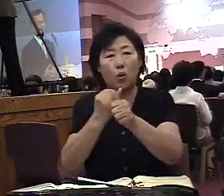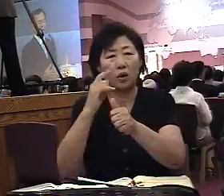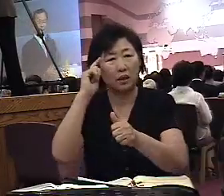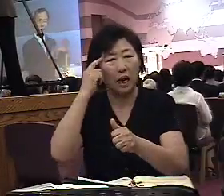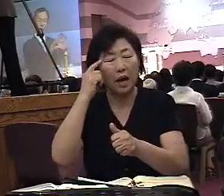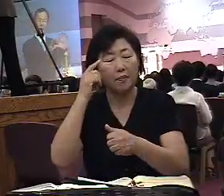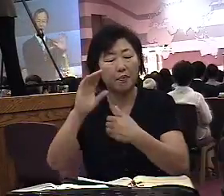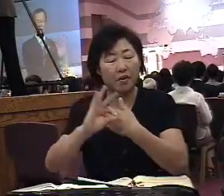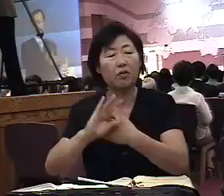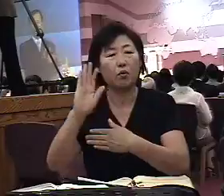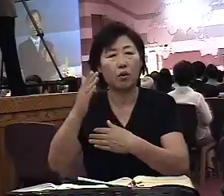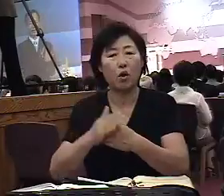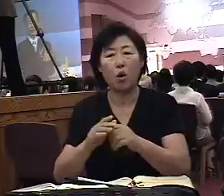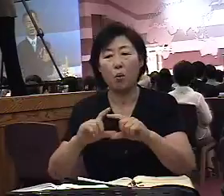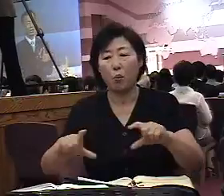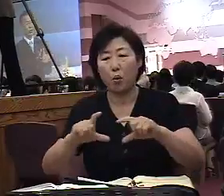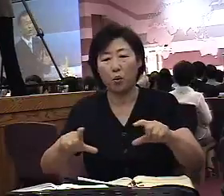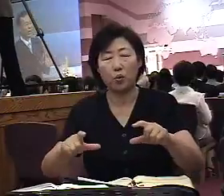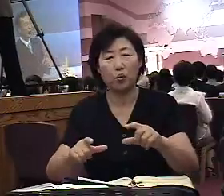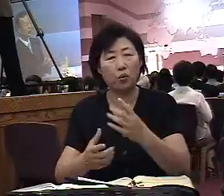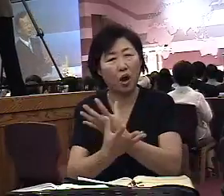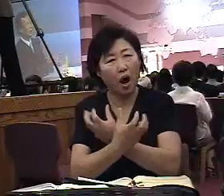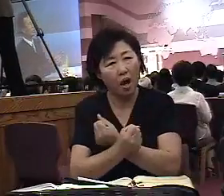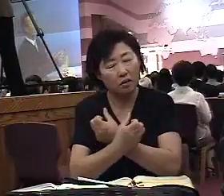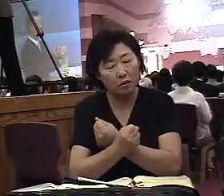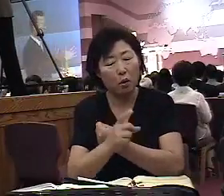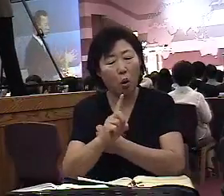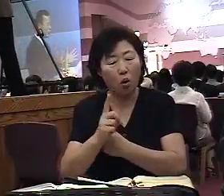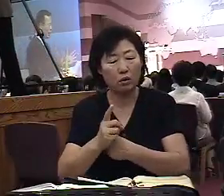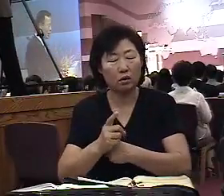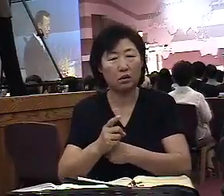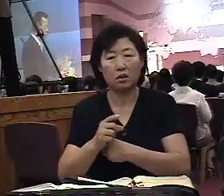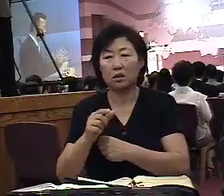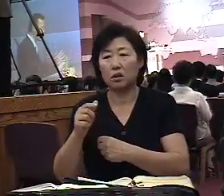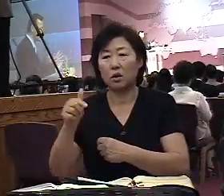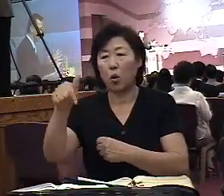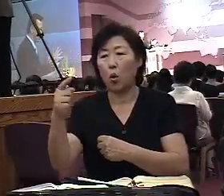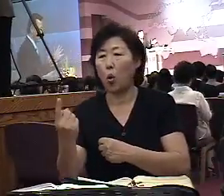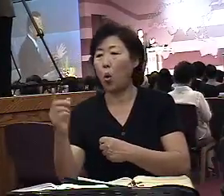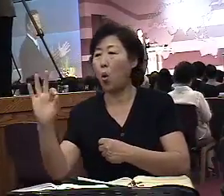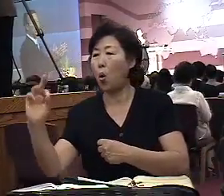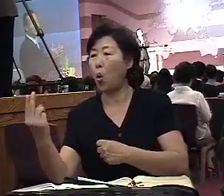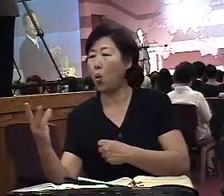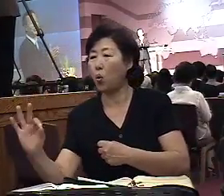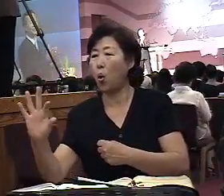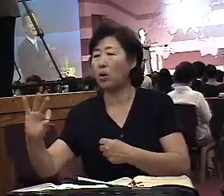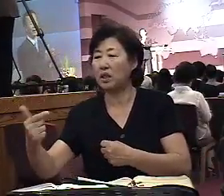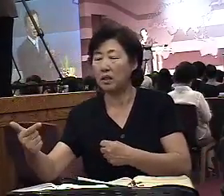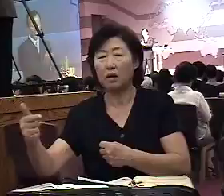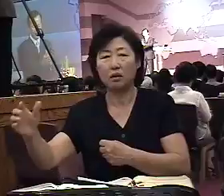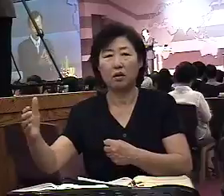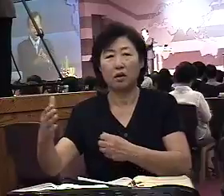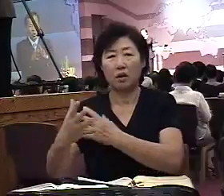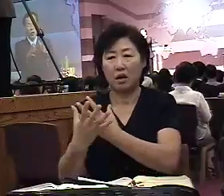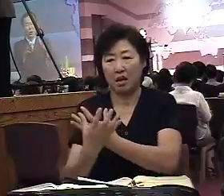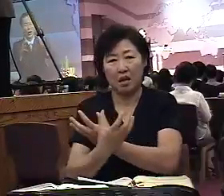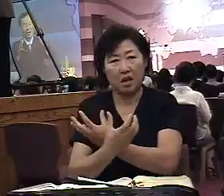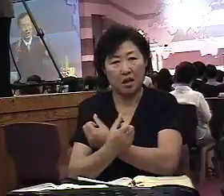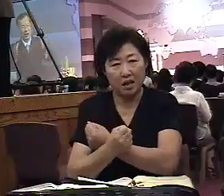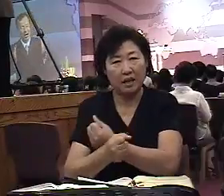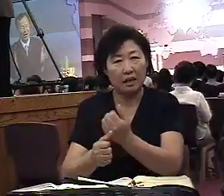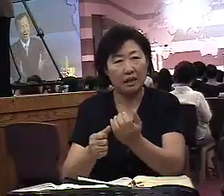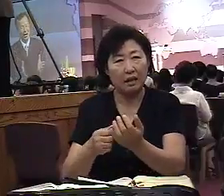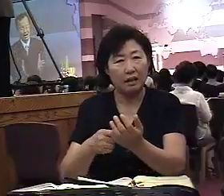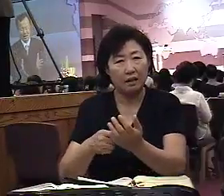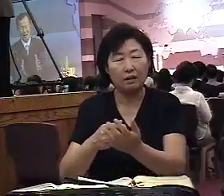됩니다. 보통 contract은 우리가 어떠한 그 고용인과 고용주가 contract을 맺을 때에 이